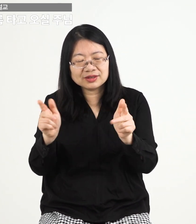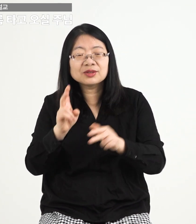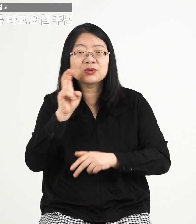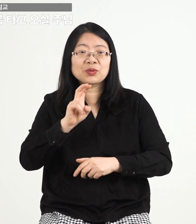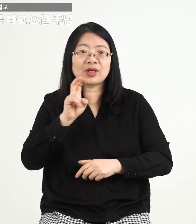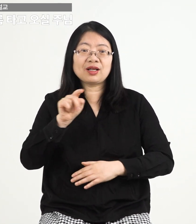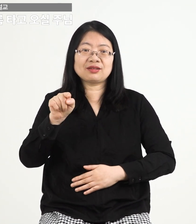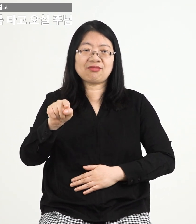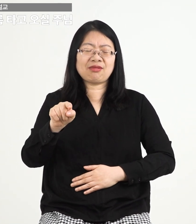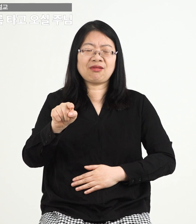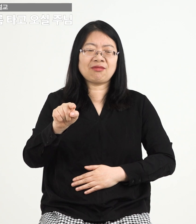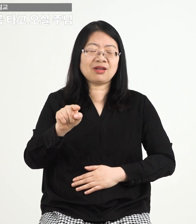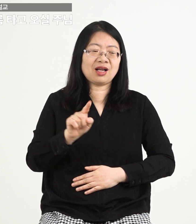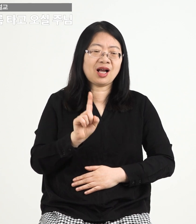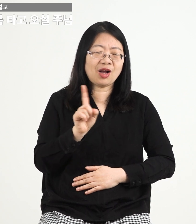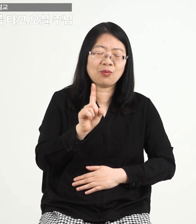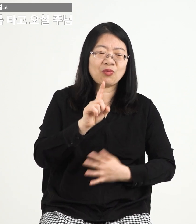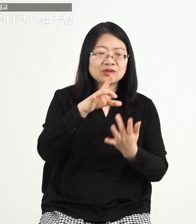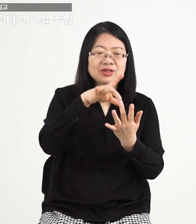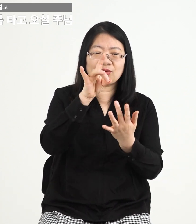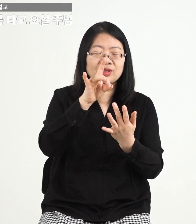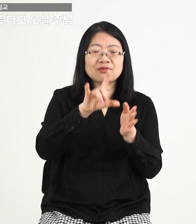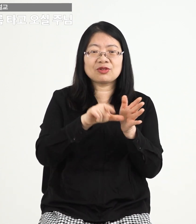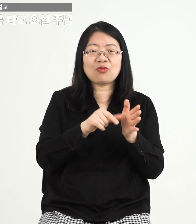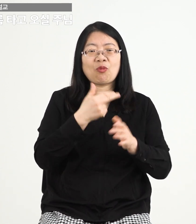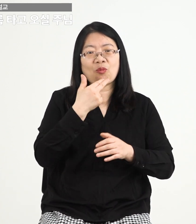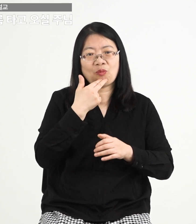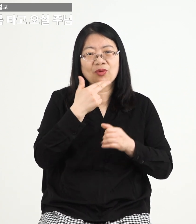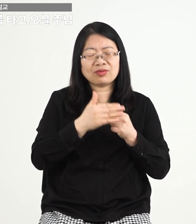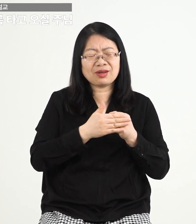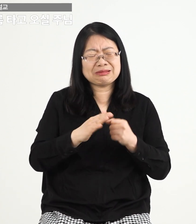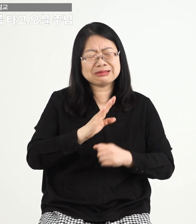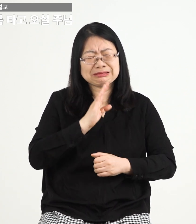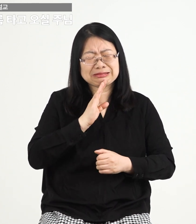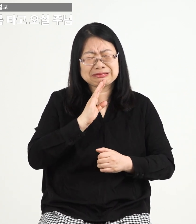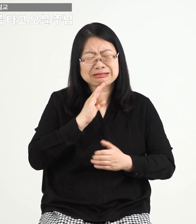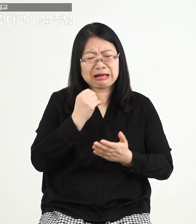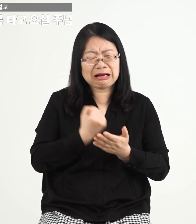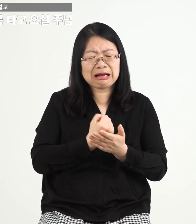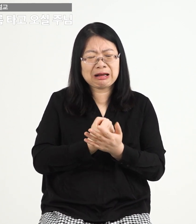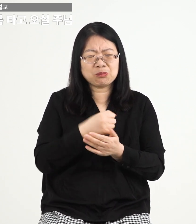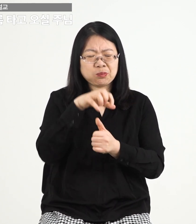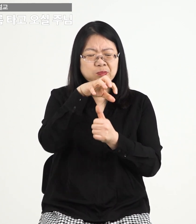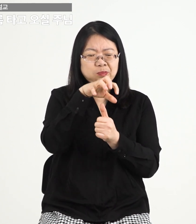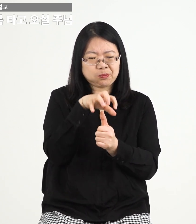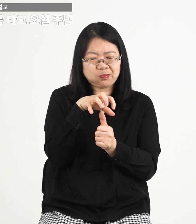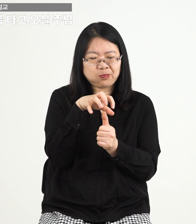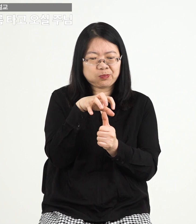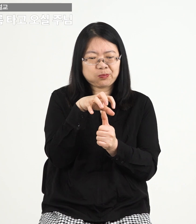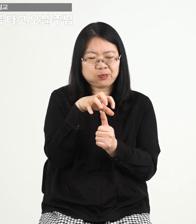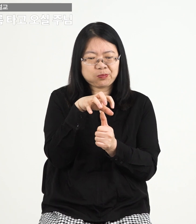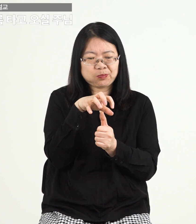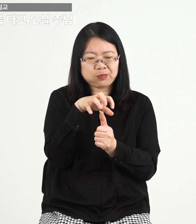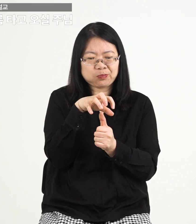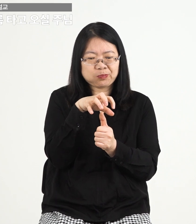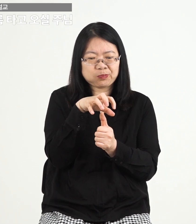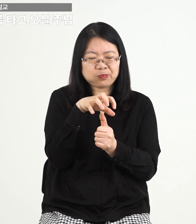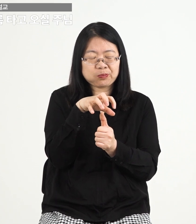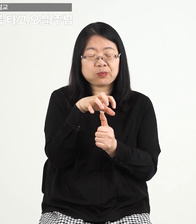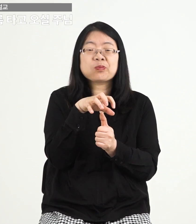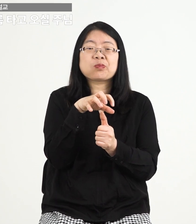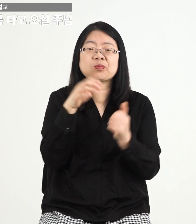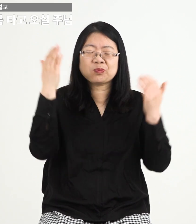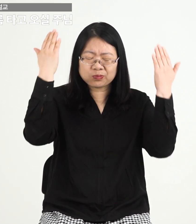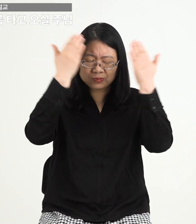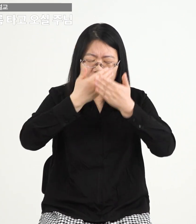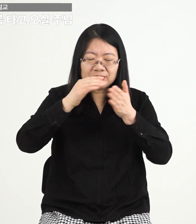이도 못하고 저도 못하고 매우 절박하고 꼼짝달싹할 수 없는 칠흑 같은 어둠의